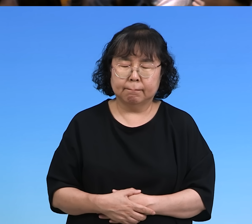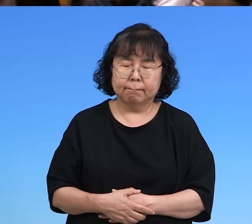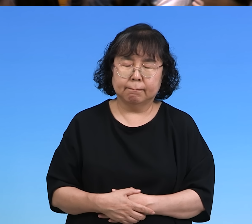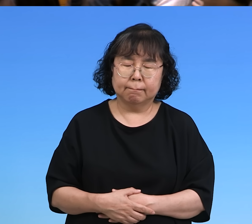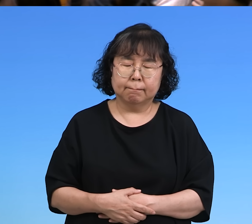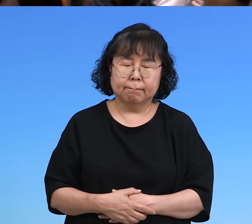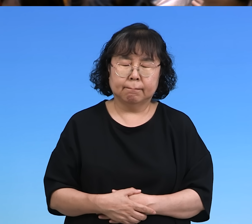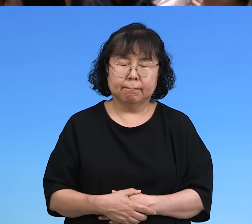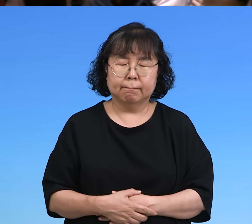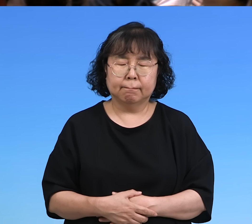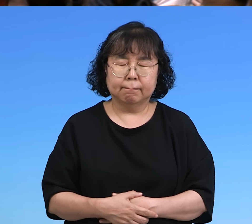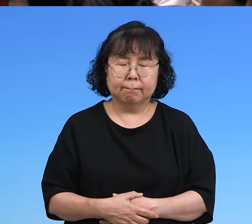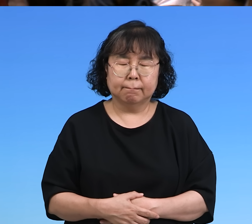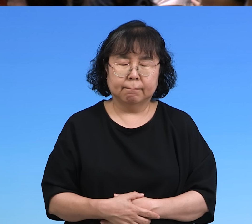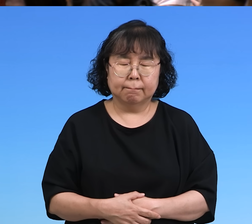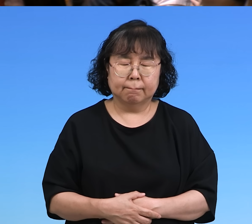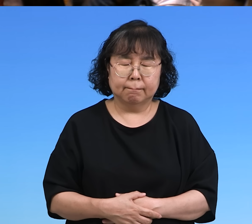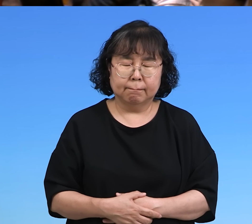살아계신 하나님 아버지,